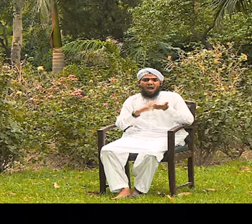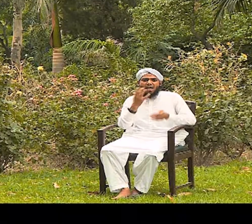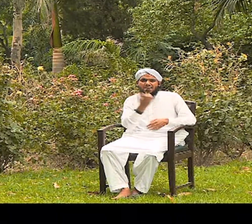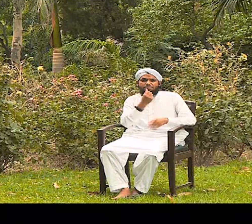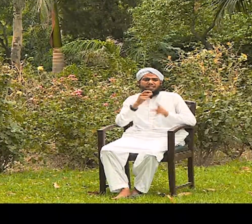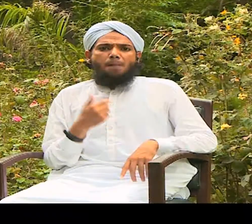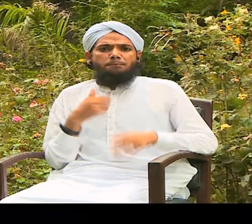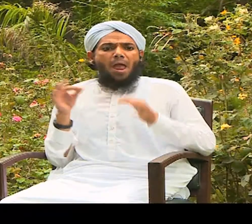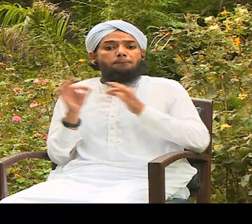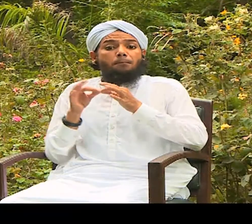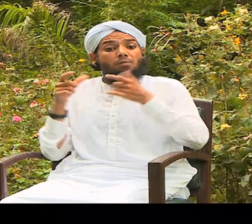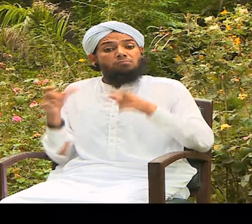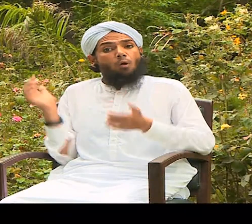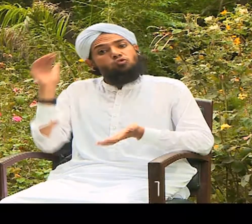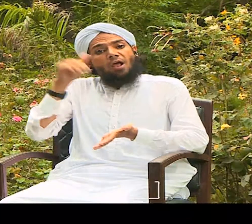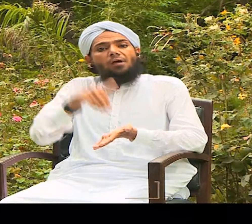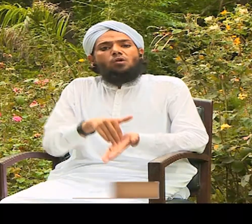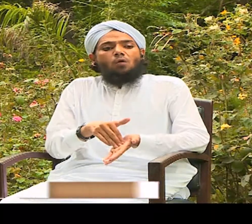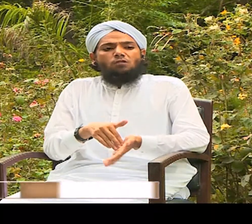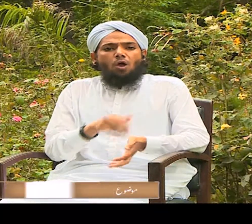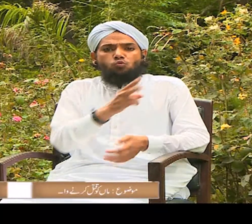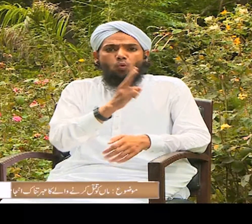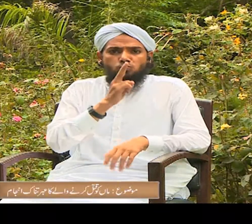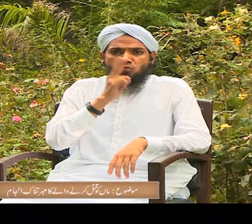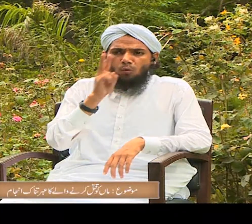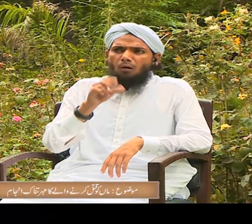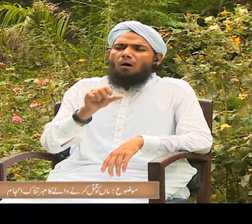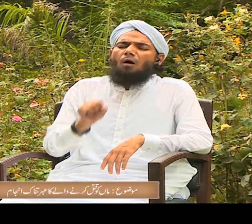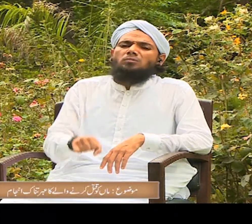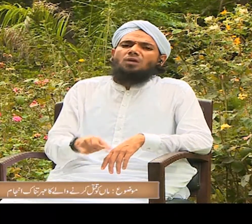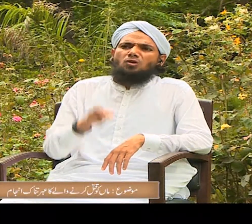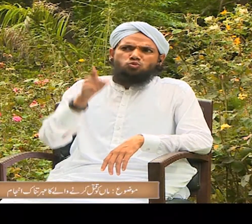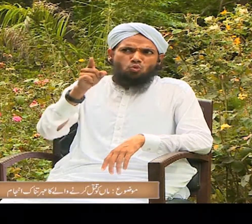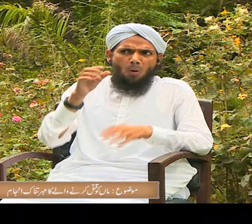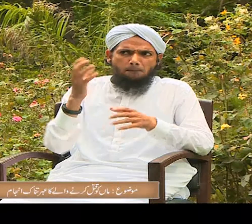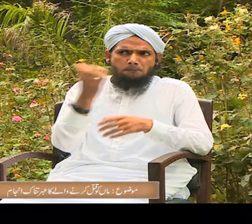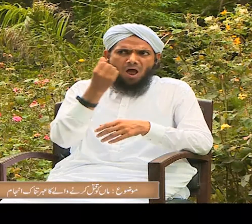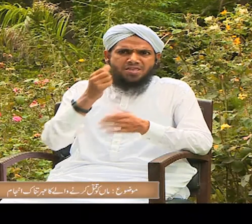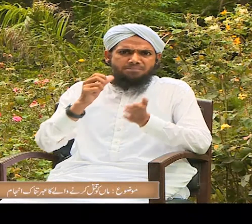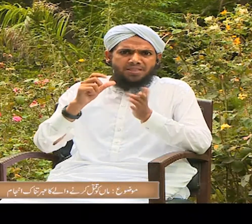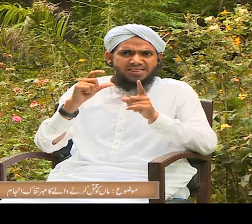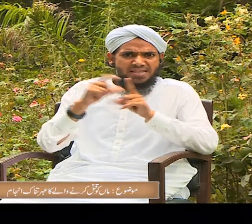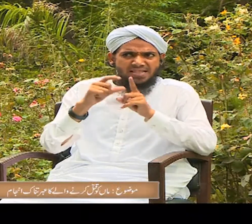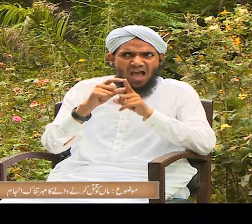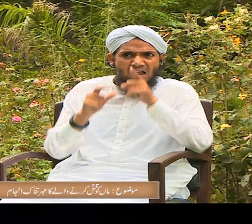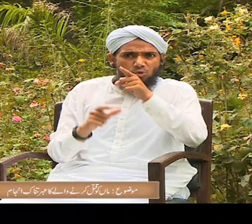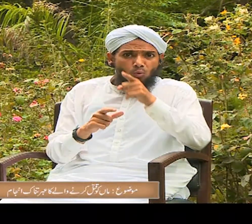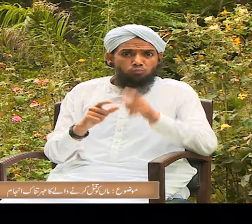بن دینار ہے اور میں بصرہ کا رہنے والا ہوں۔ وہ کہنے لگا اچھا تم وہی مالک بن دینار رحمت اللہ علیہ